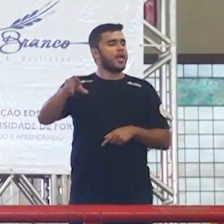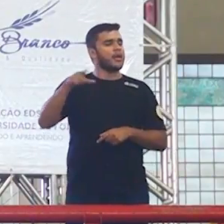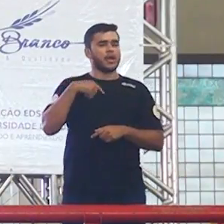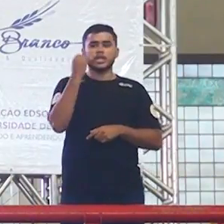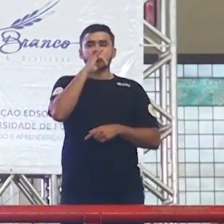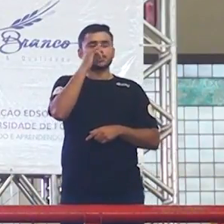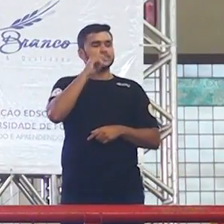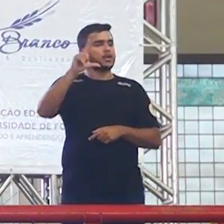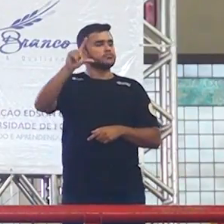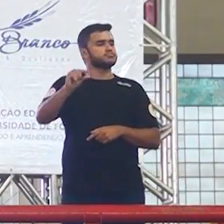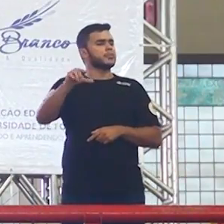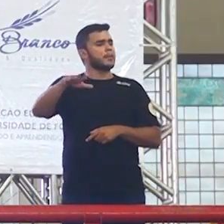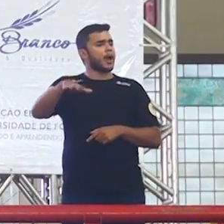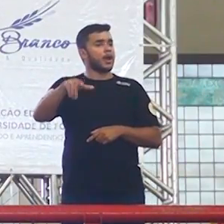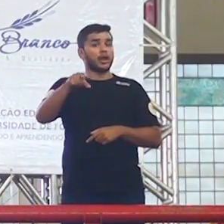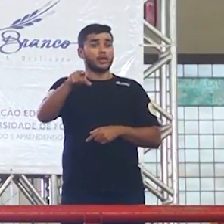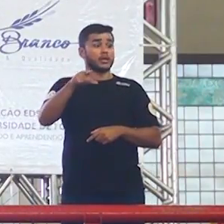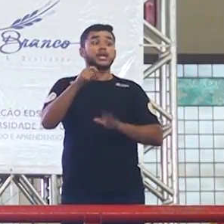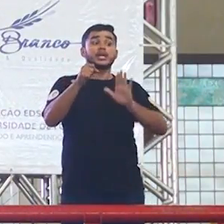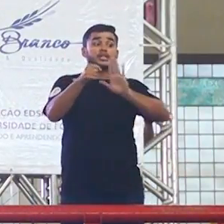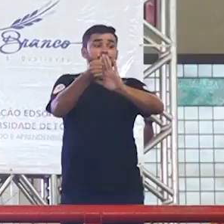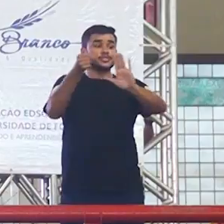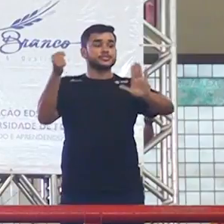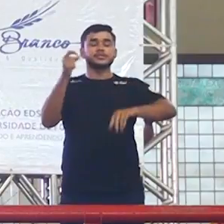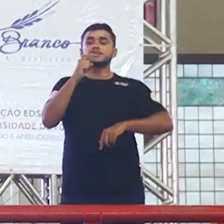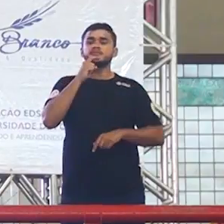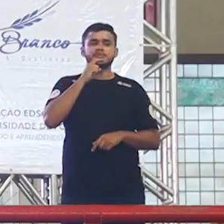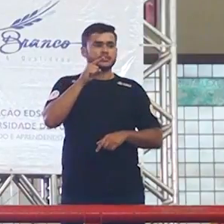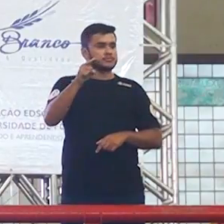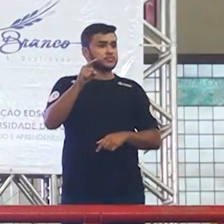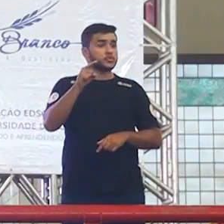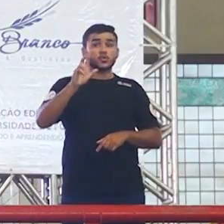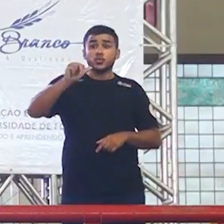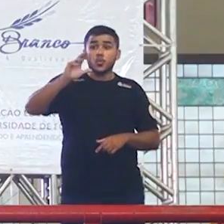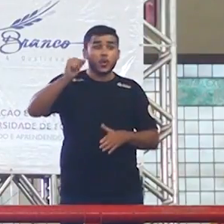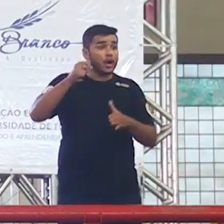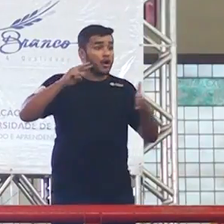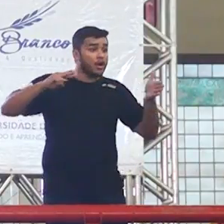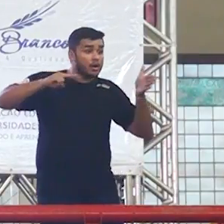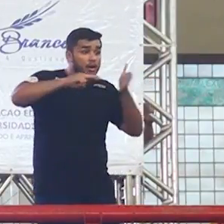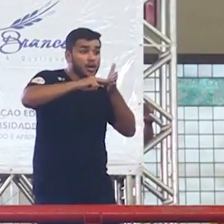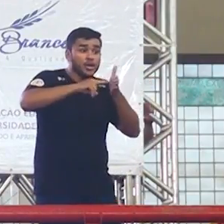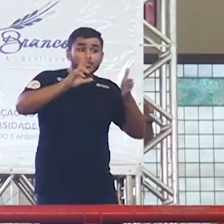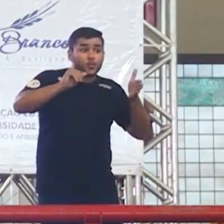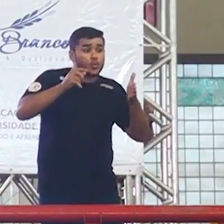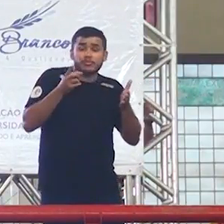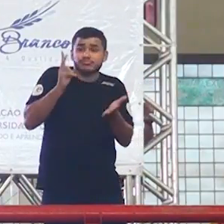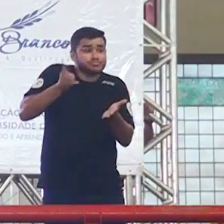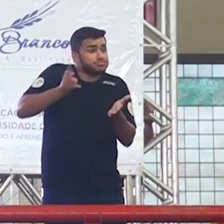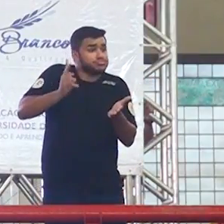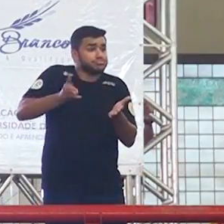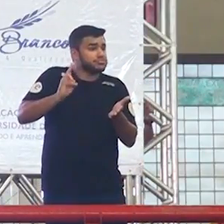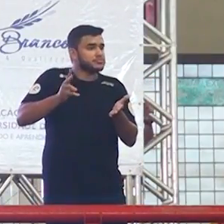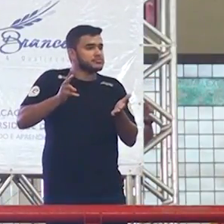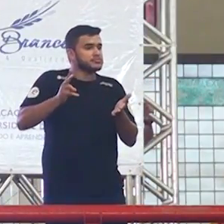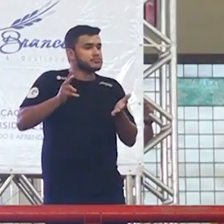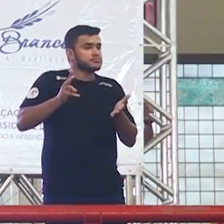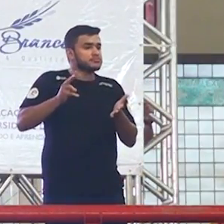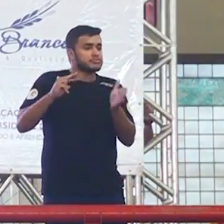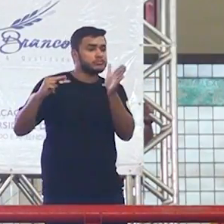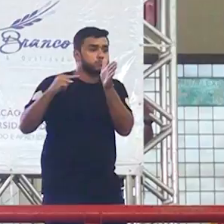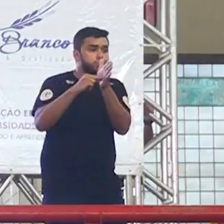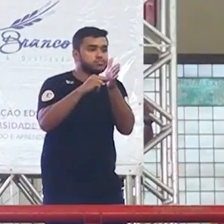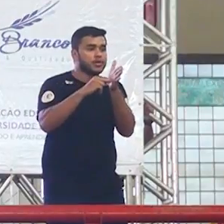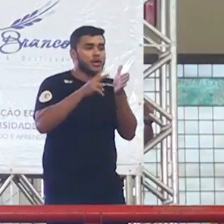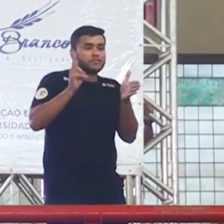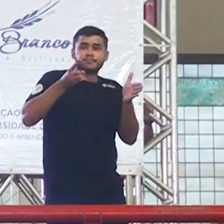energia. Porque esse aparelho, pessoal, esse refrigerador, não vai ser desligado nem um instante. É ininterruptamente. Foi